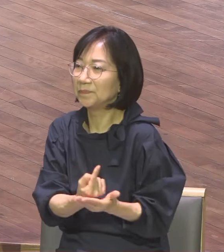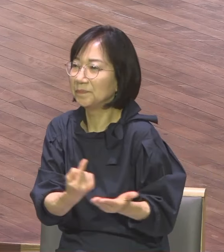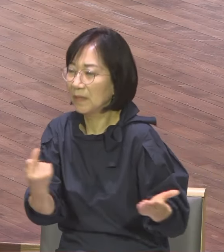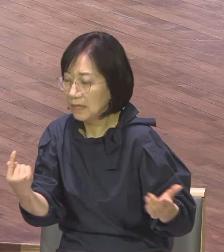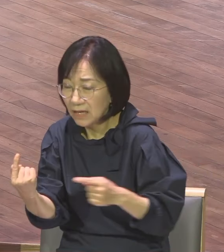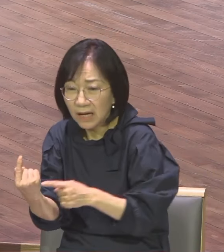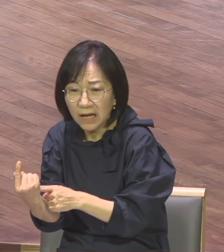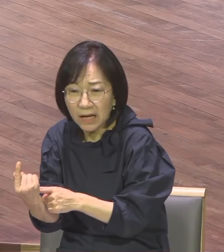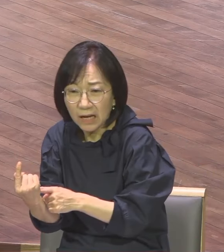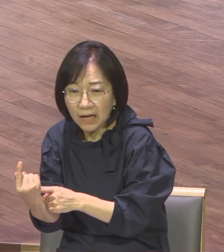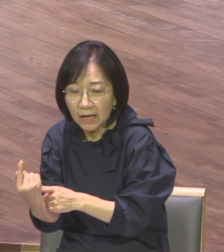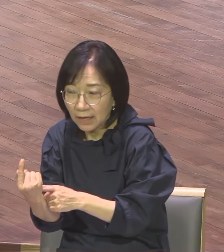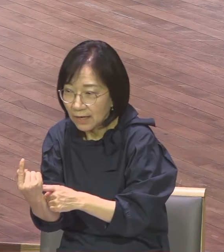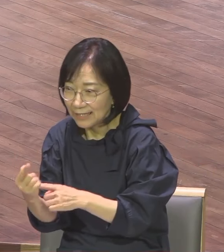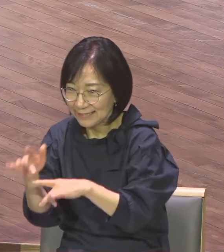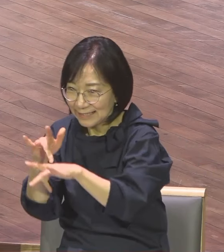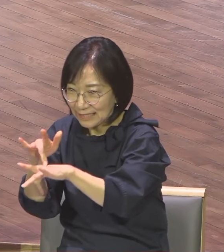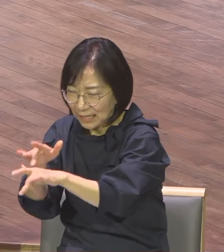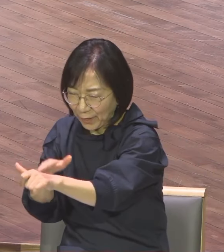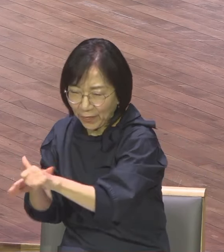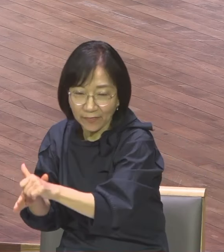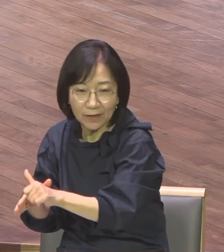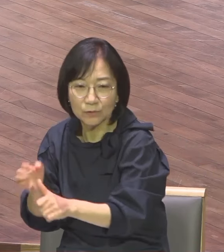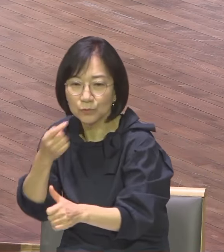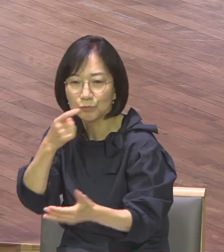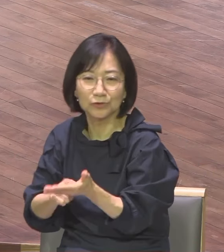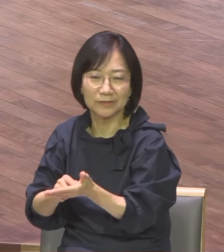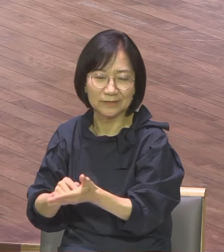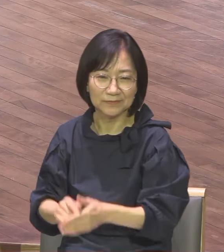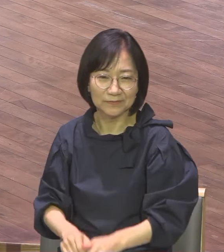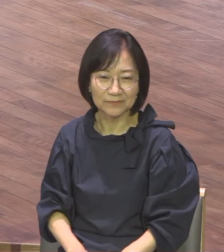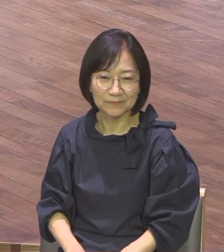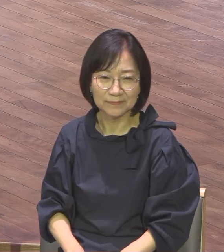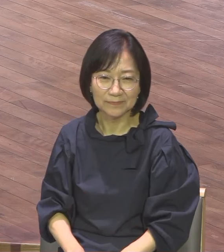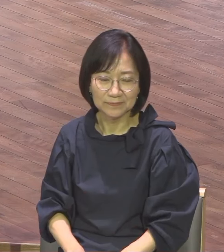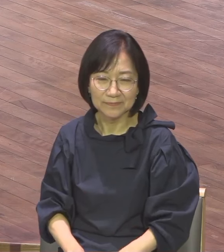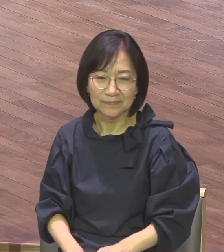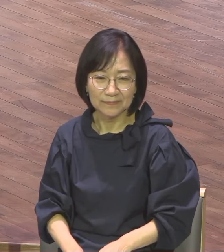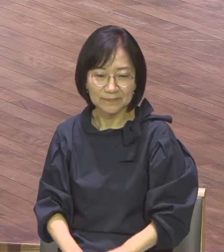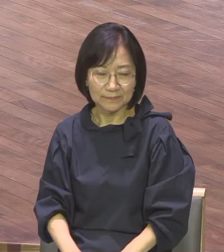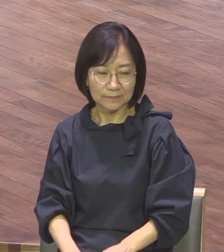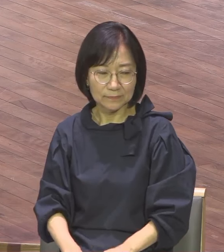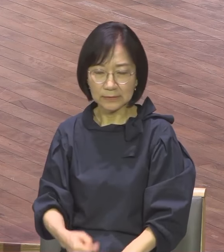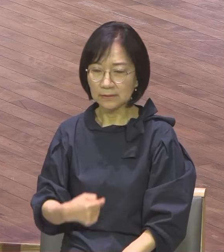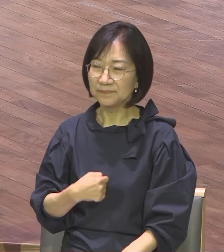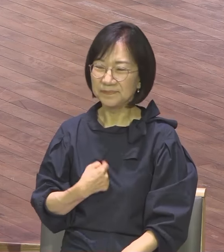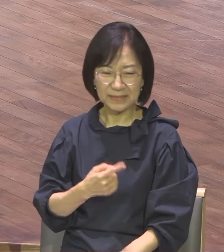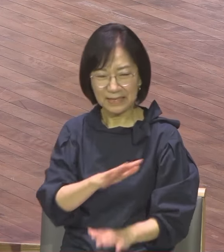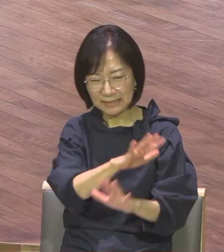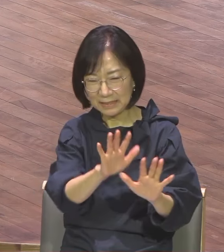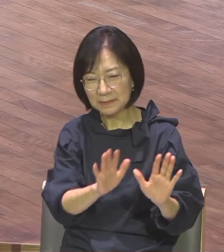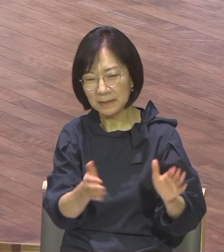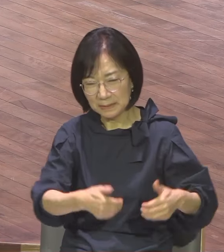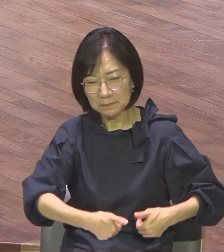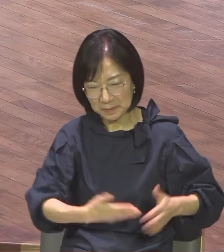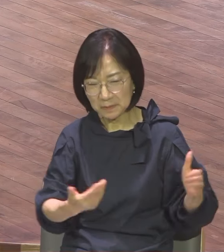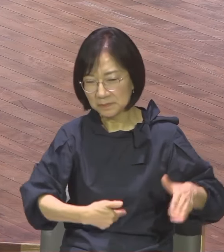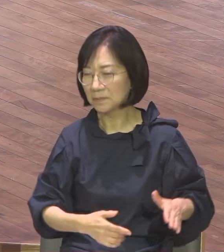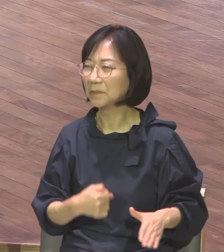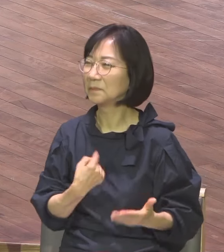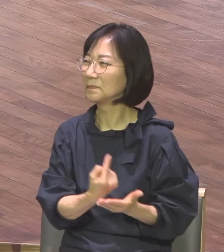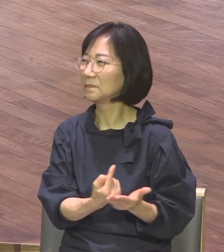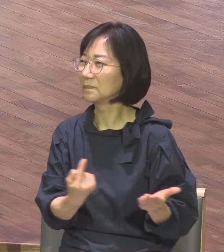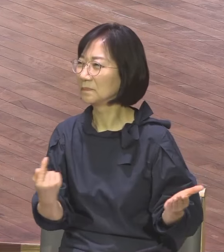요거는요, 사단 공격받기가 참 좋아요. 사단 공격을 하는 것이 홀로 신앙생활. 동물의 세계에서